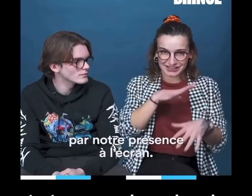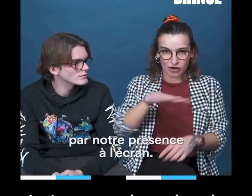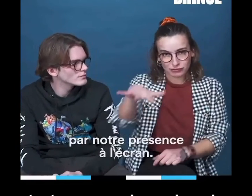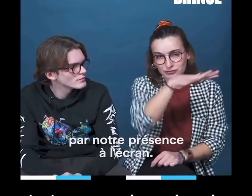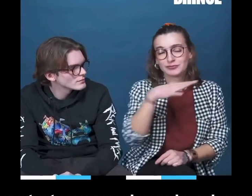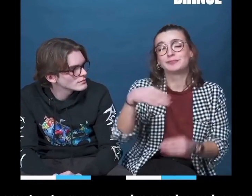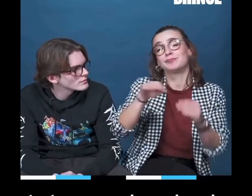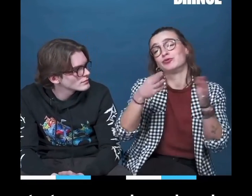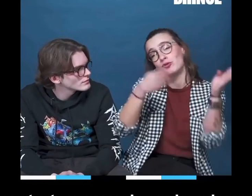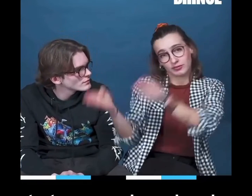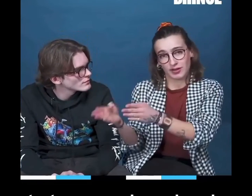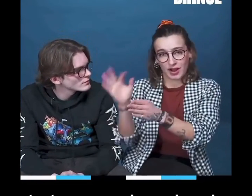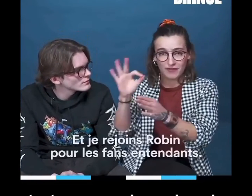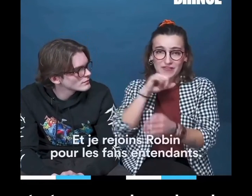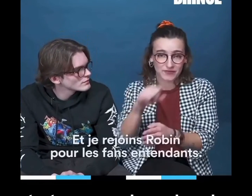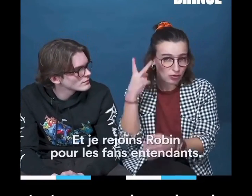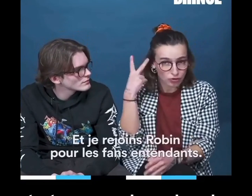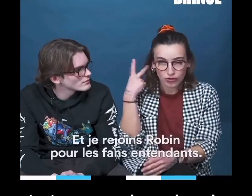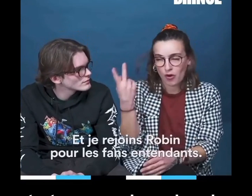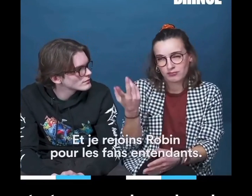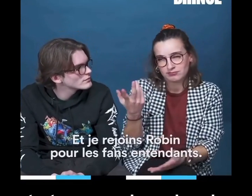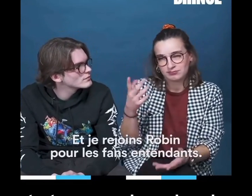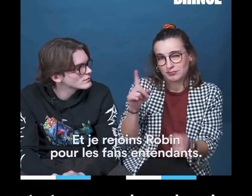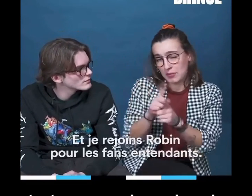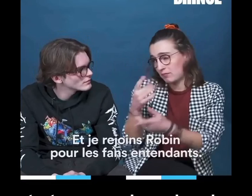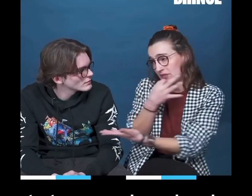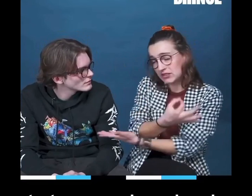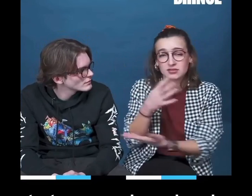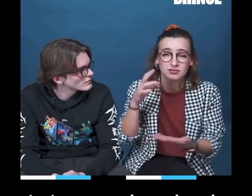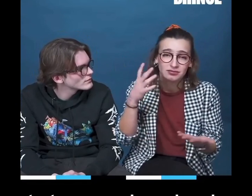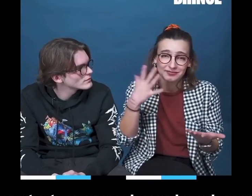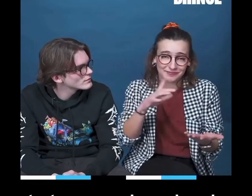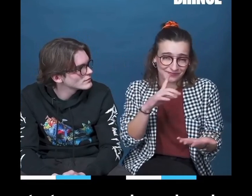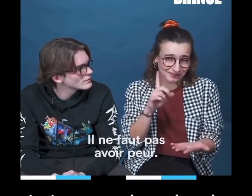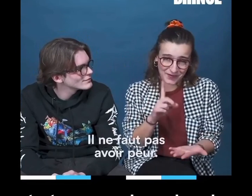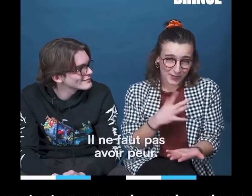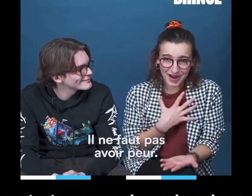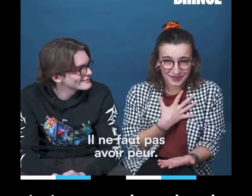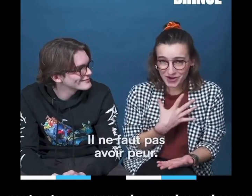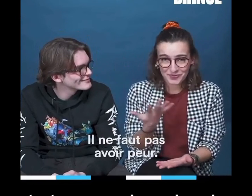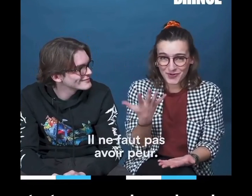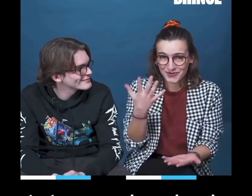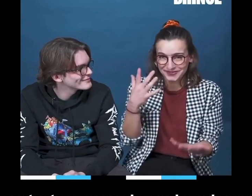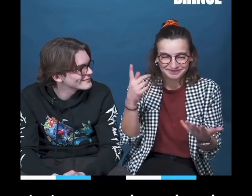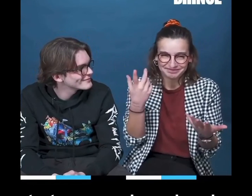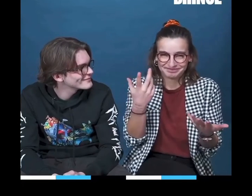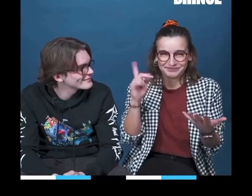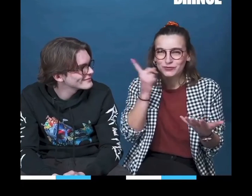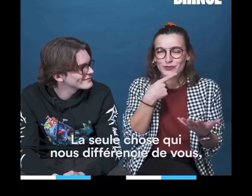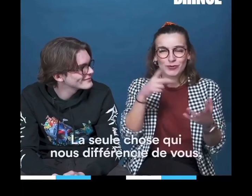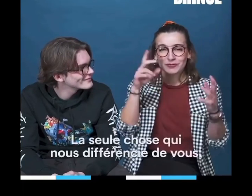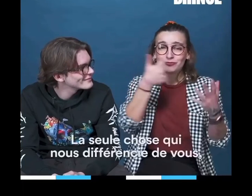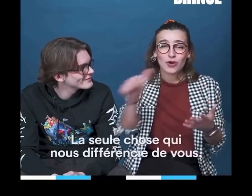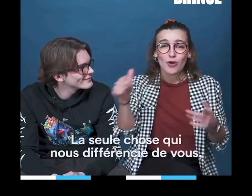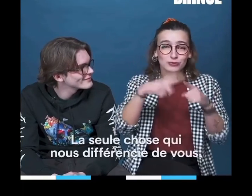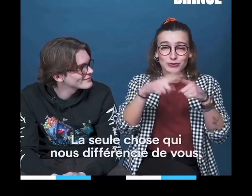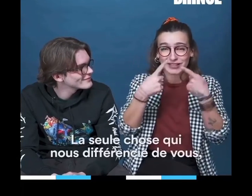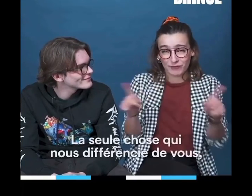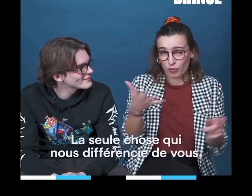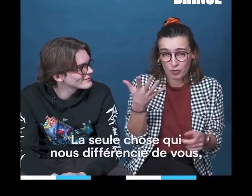l'écran. Et je rejoins Robin pour les fans entendants. Il faut pas avoir peur. La seule chose qui nous diffère de vous, c'est que